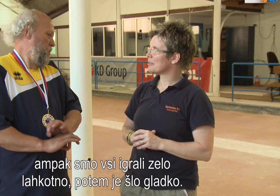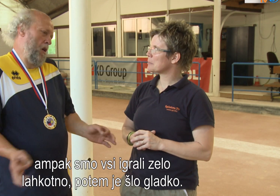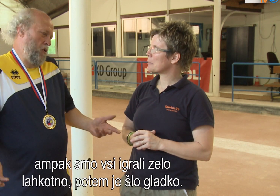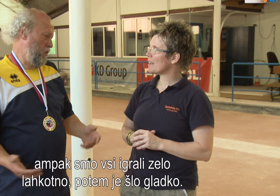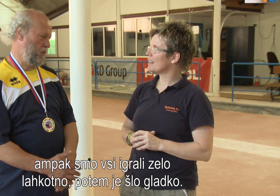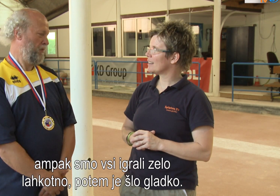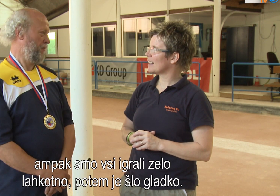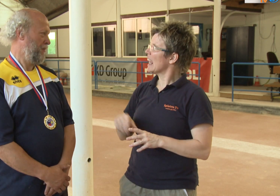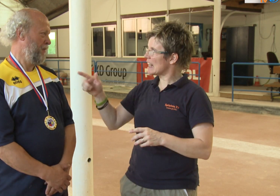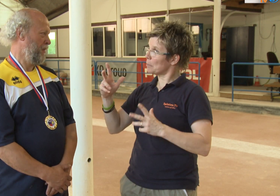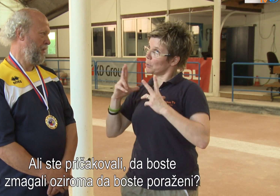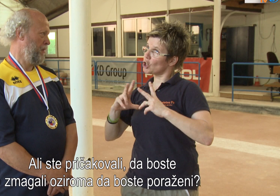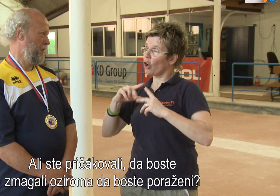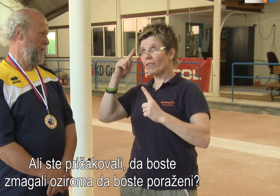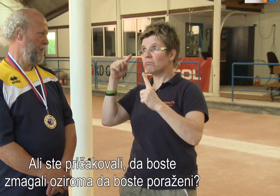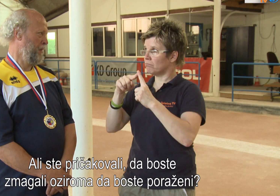Rati